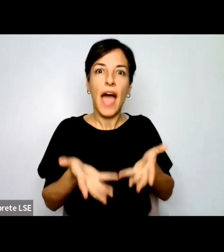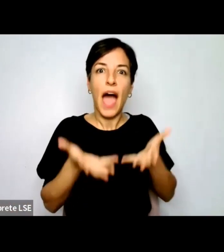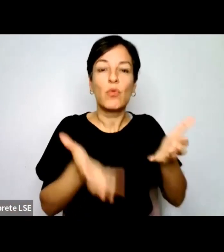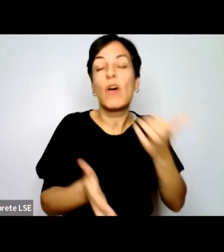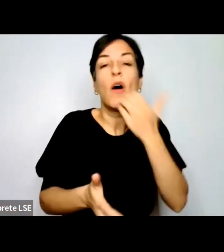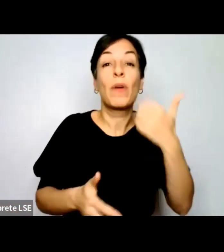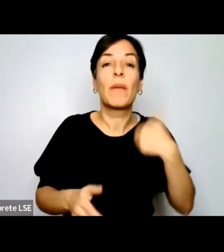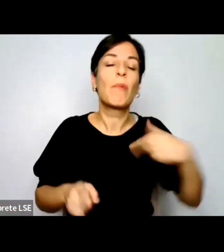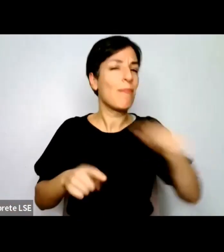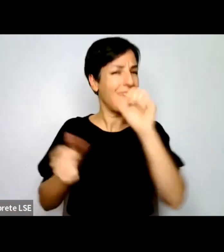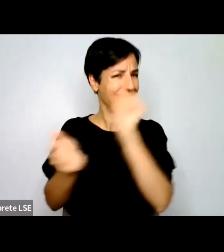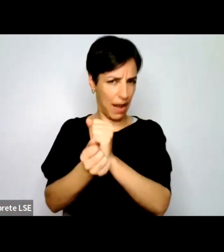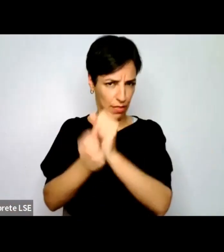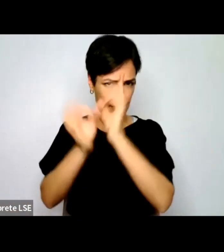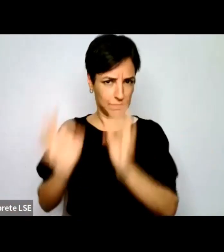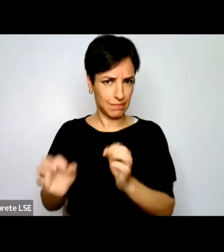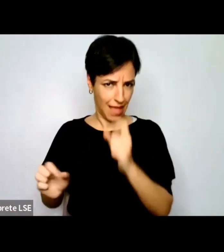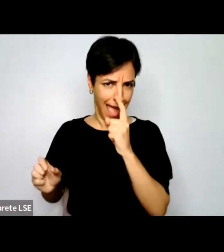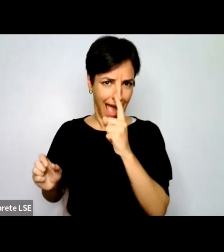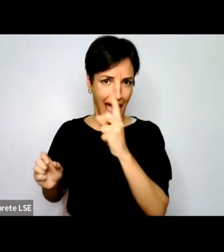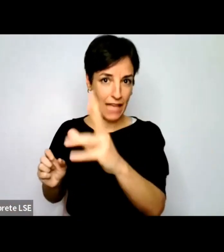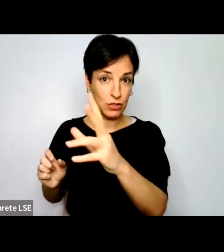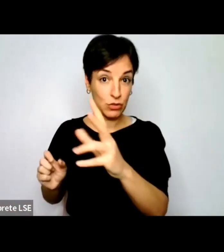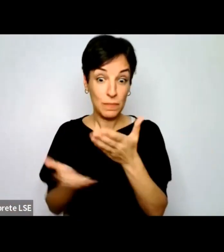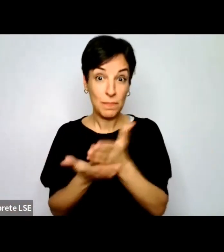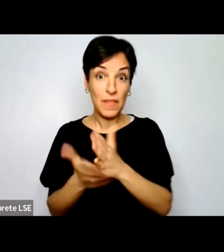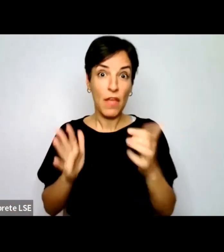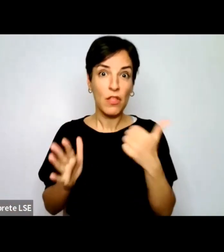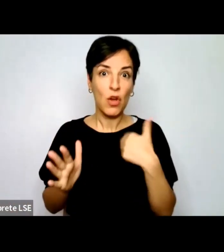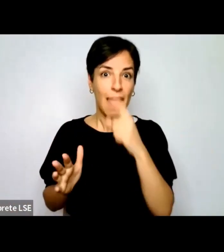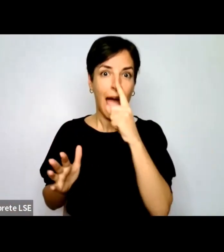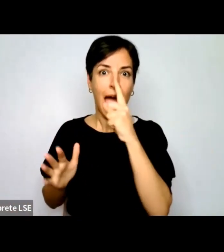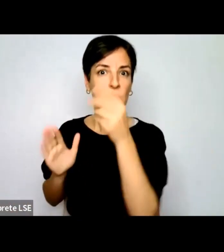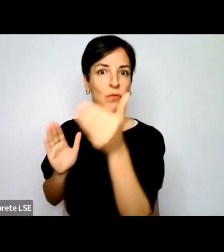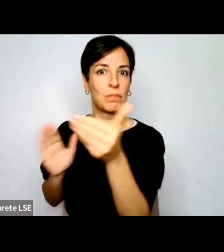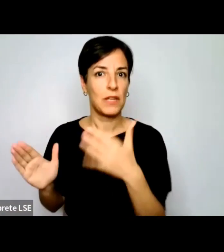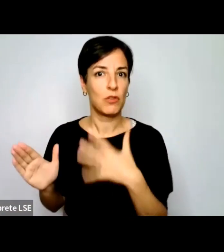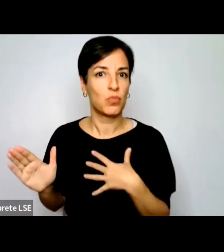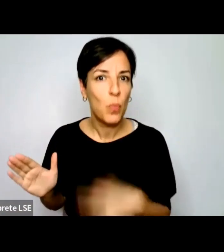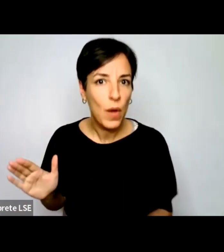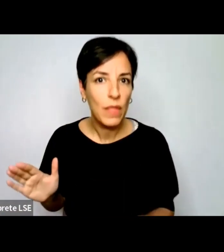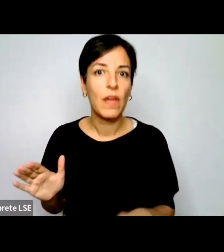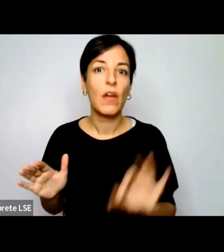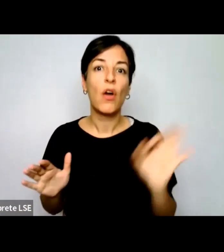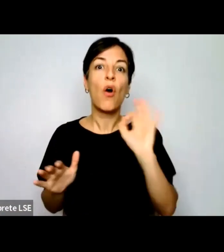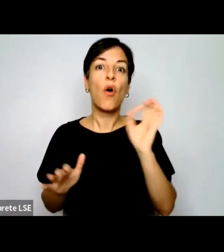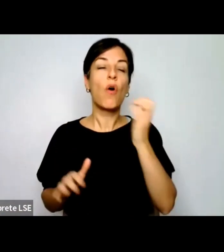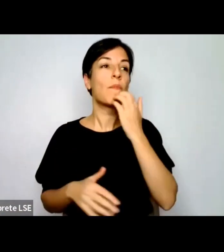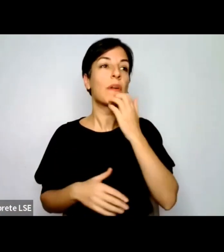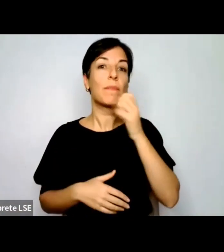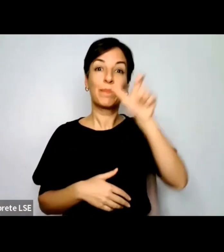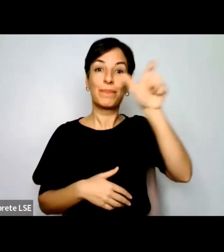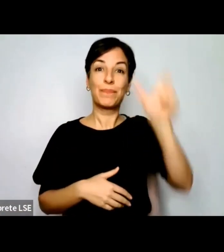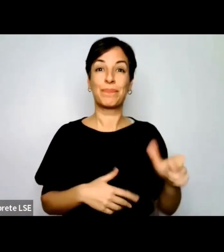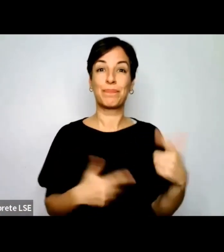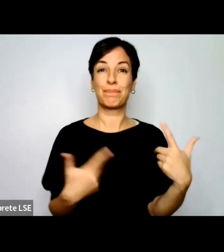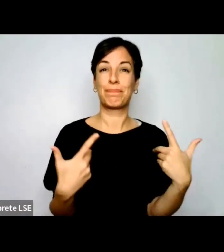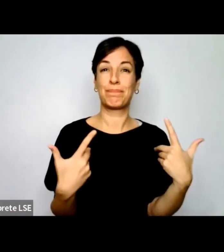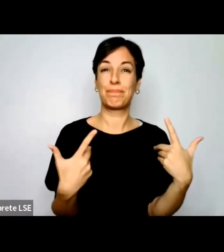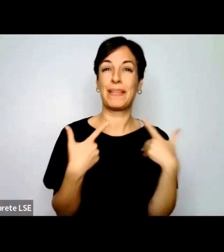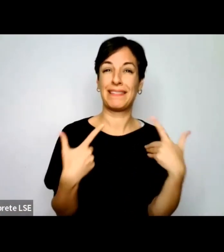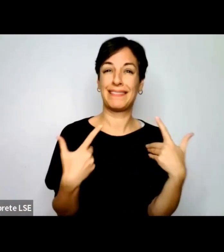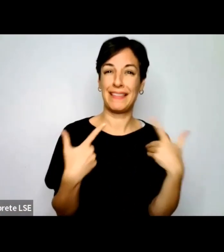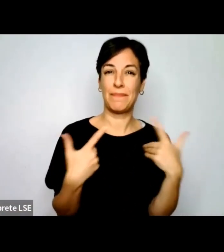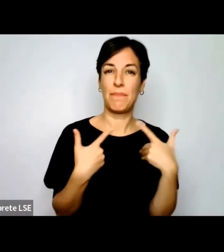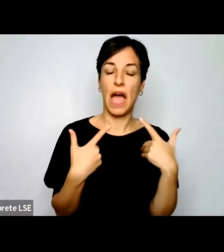en las penas. La víctima puede quizá también, pues después de un proceso